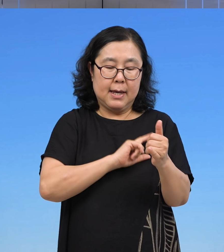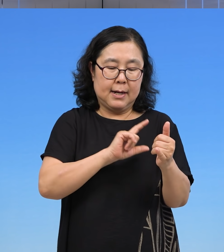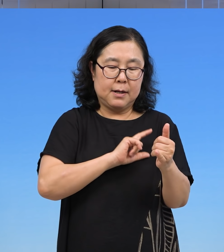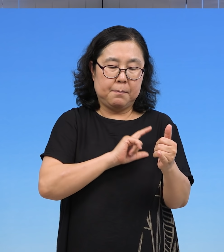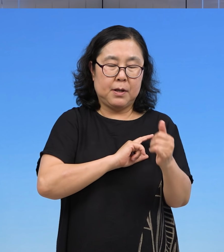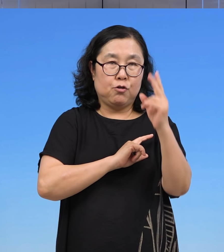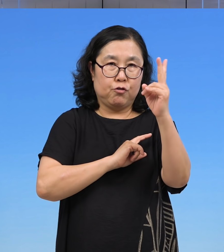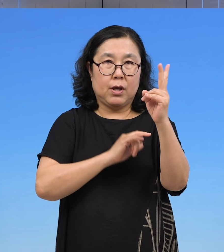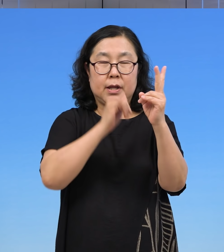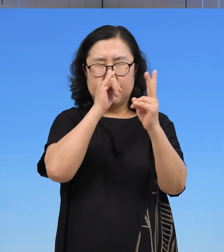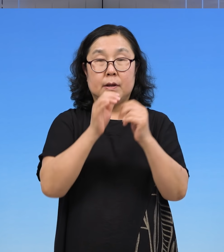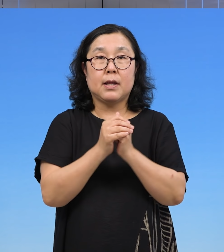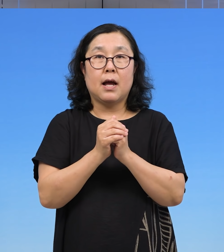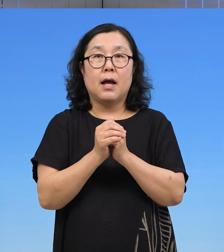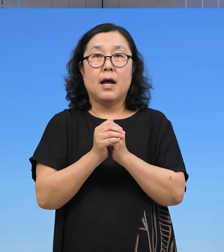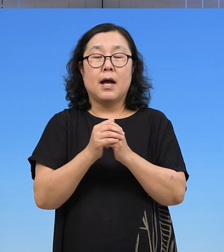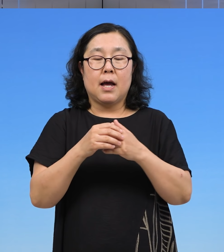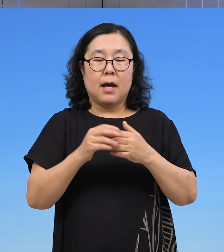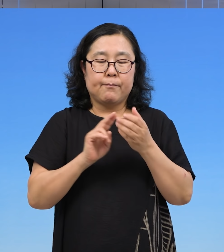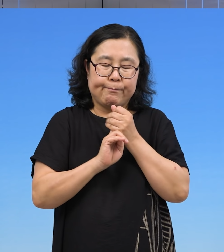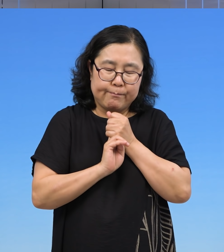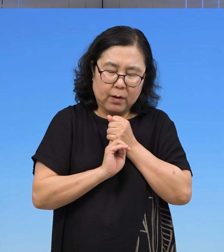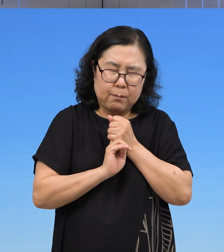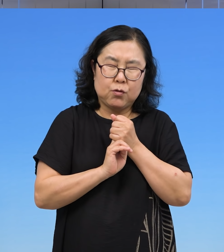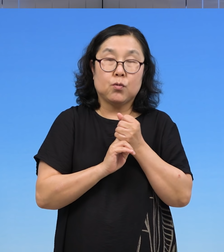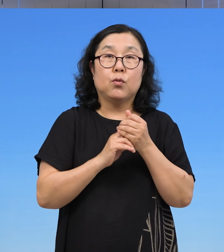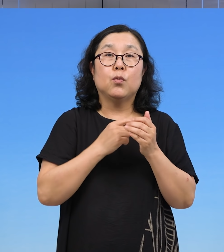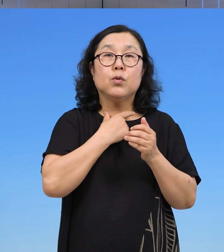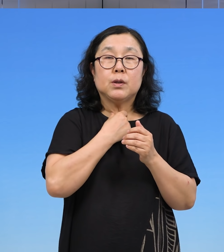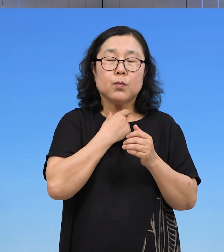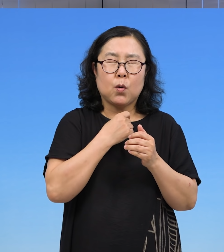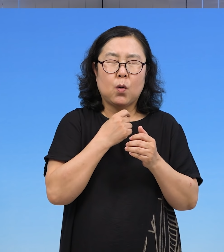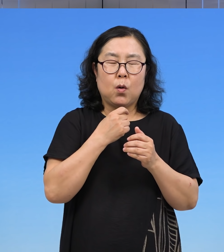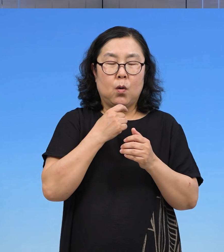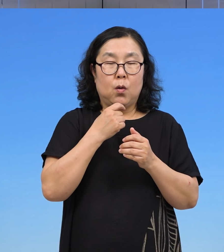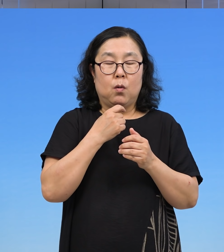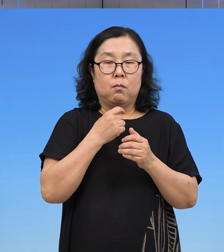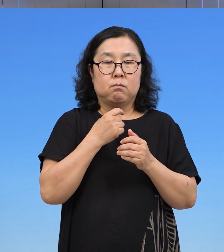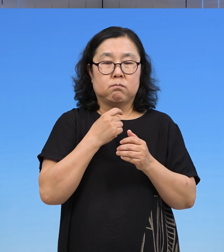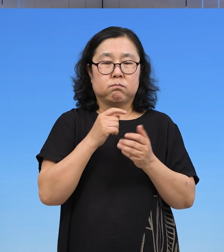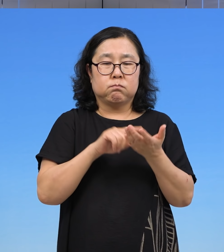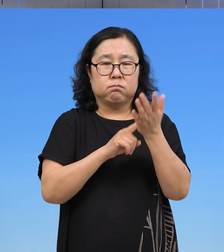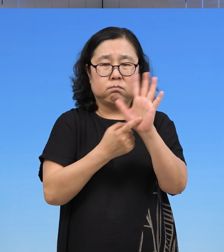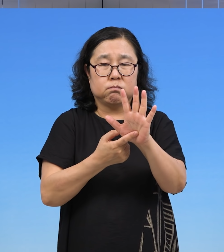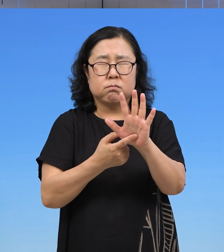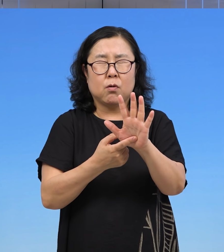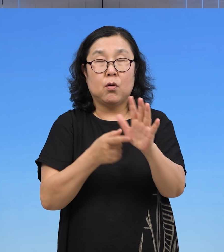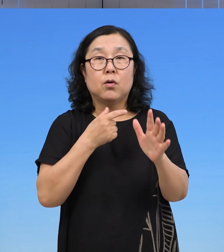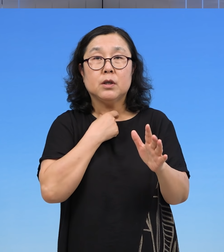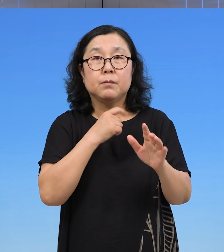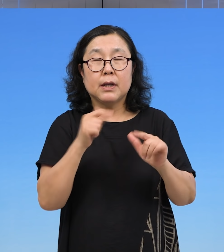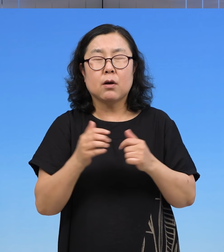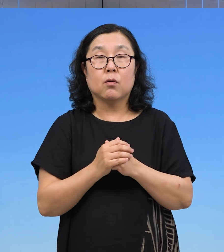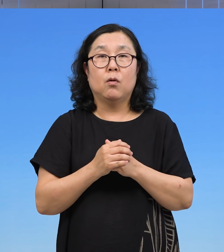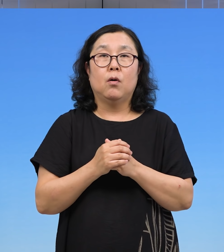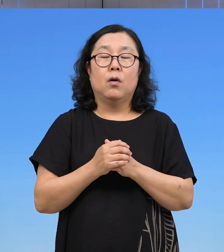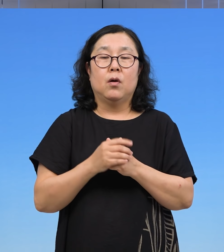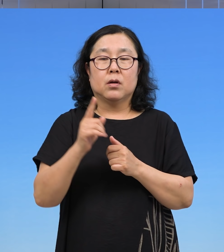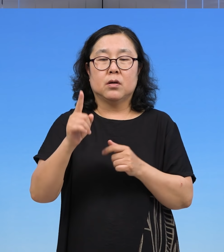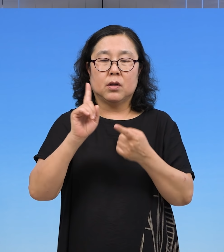솔로몬이라는 이름이 있어요 감추고 싶고 밝히고 싶지 않고 누군가가 이것을